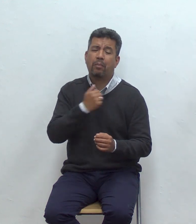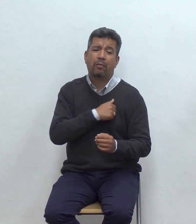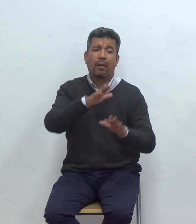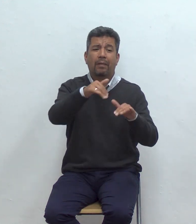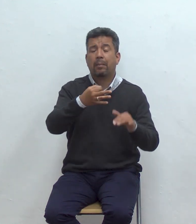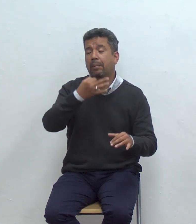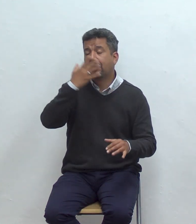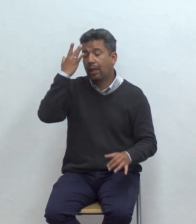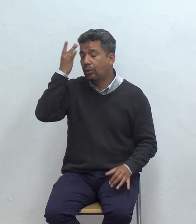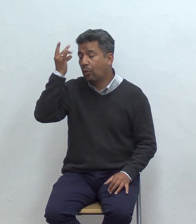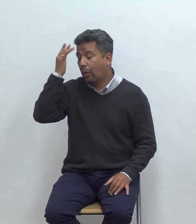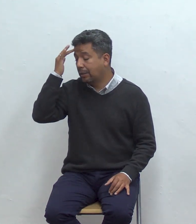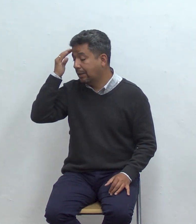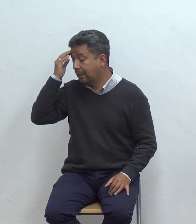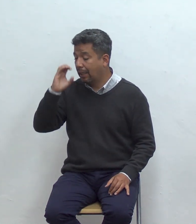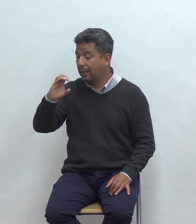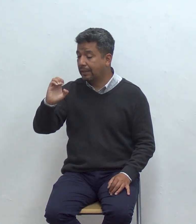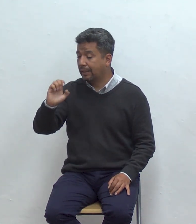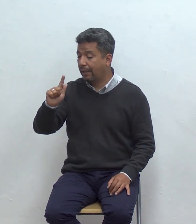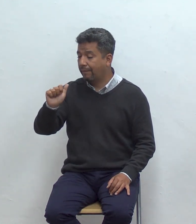tráigame una pastilla que tengo cefalea.